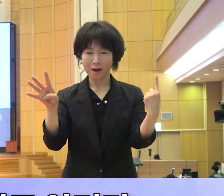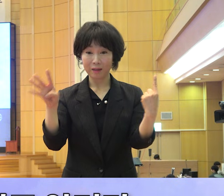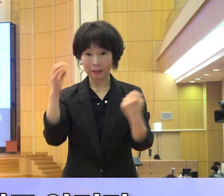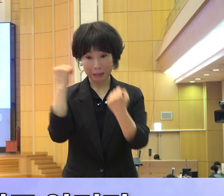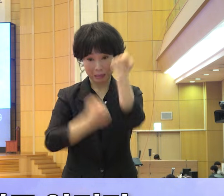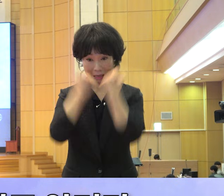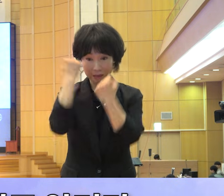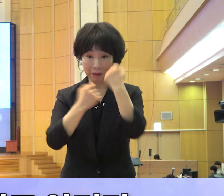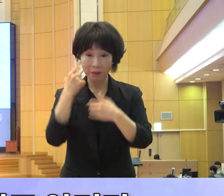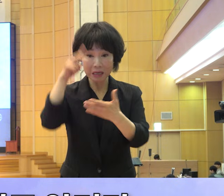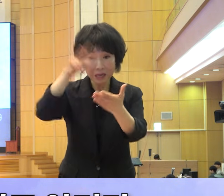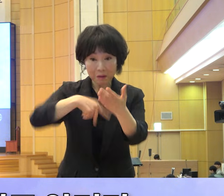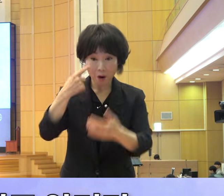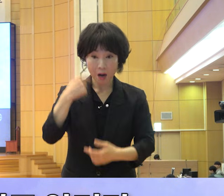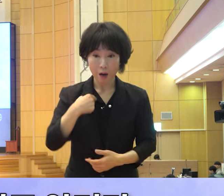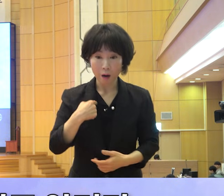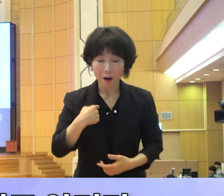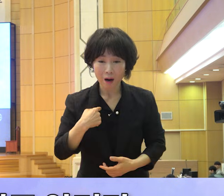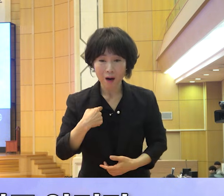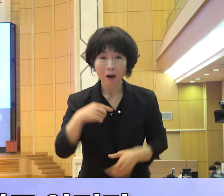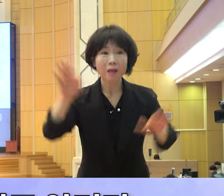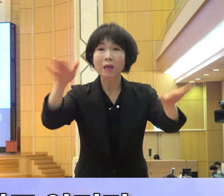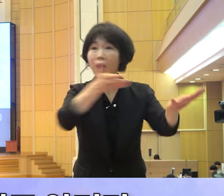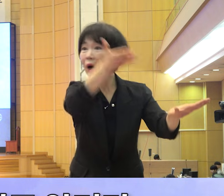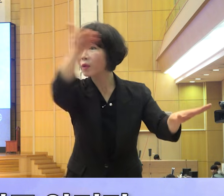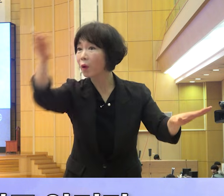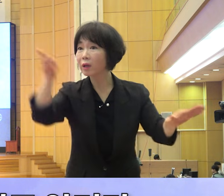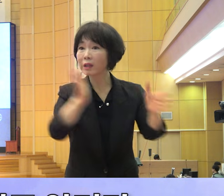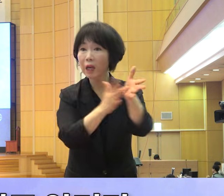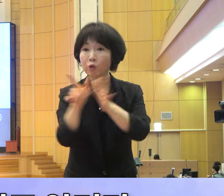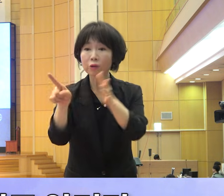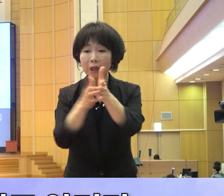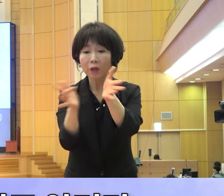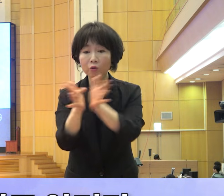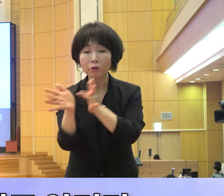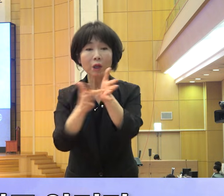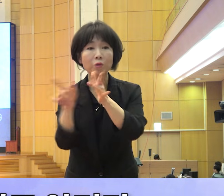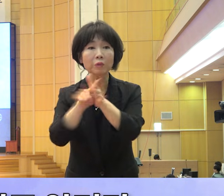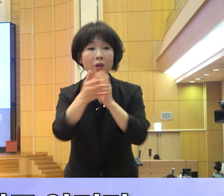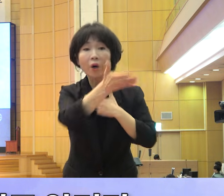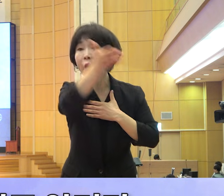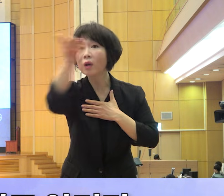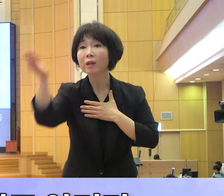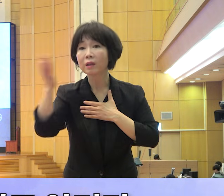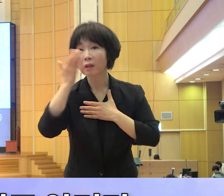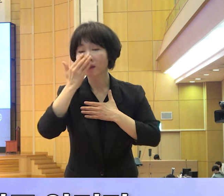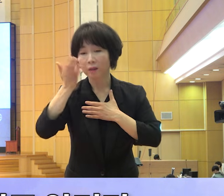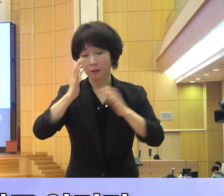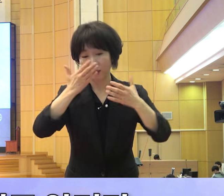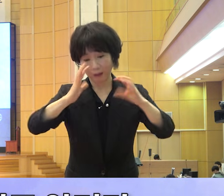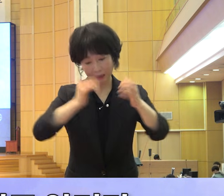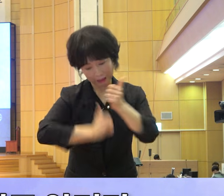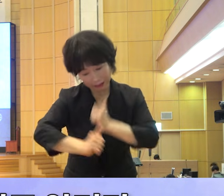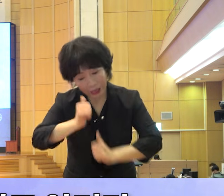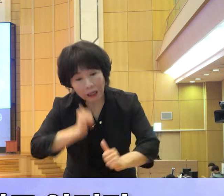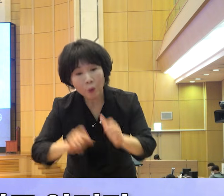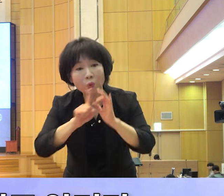호세아 4장 1절에 이스라엘 자손들아 그랬어요. 이스라엘 자손이라는